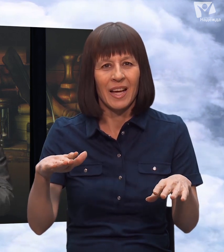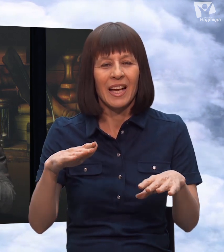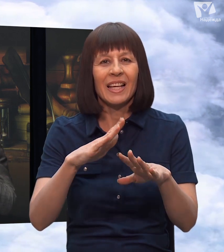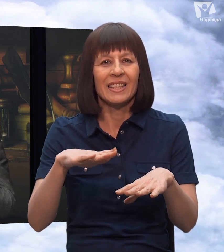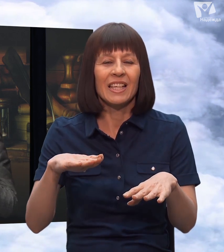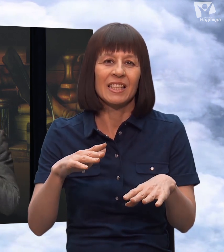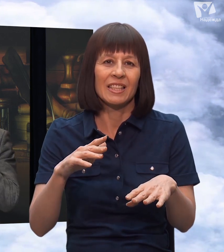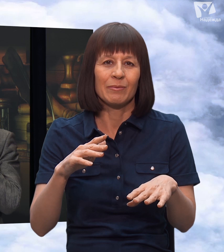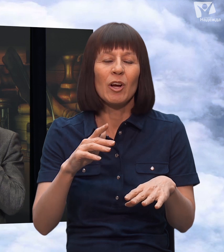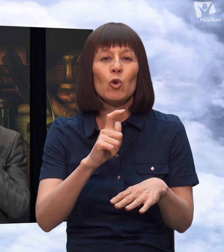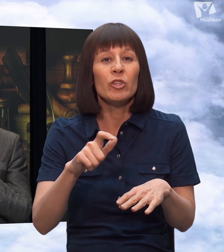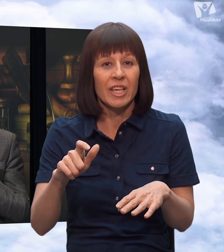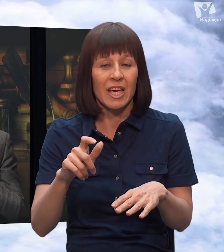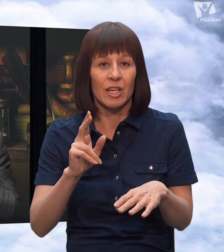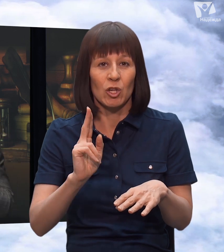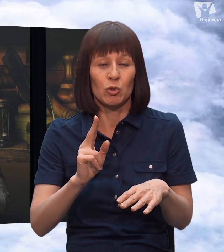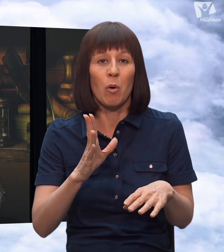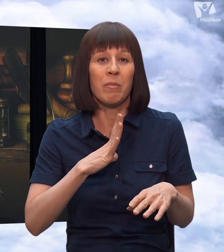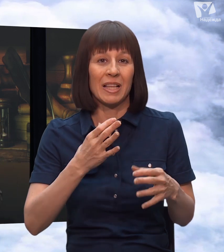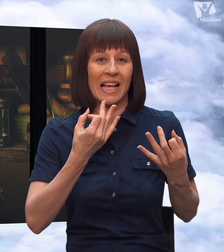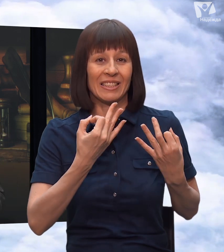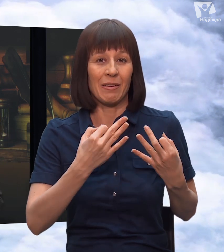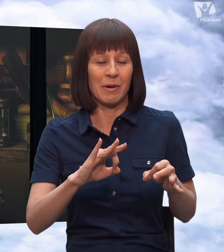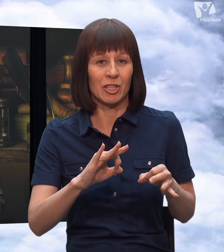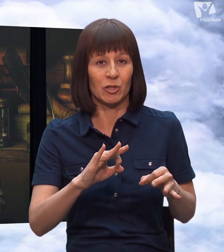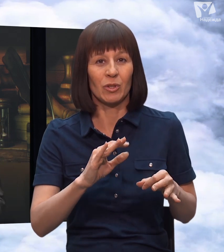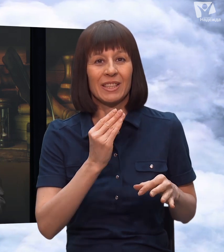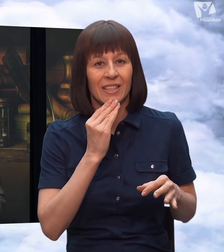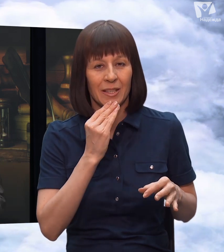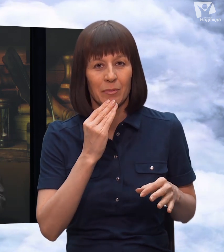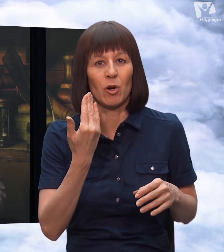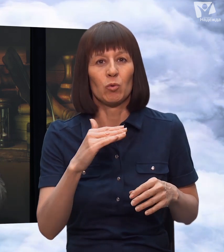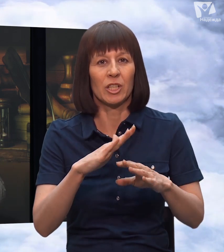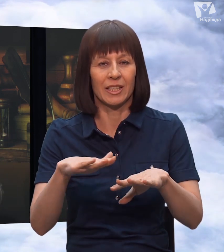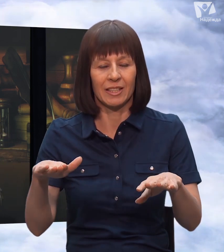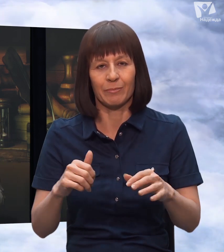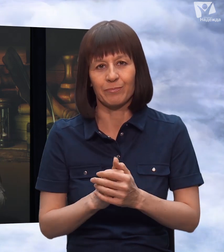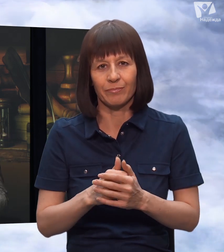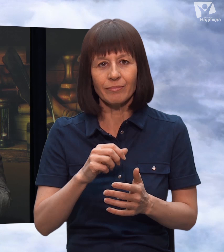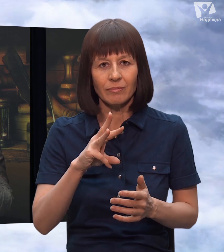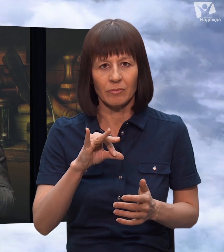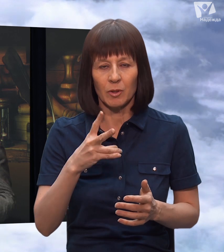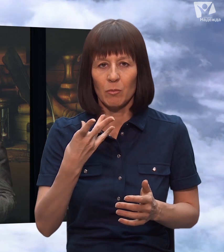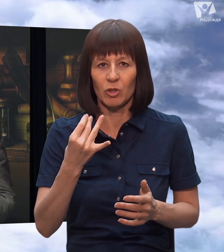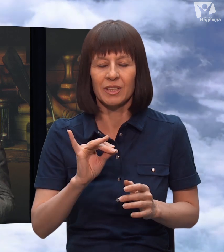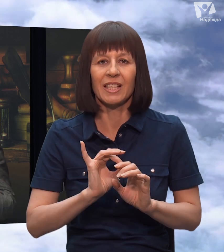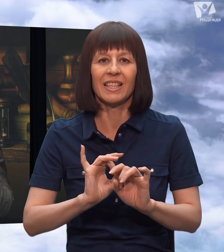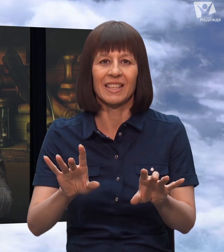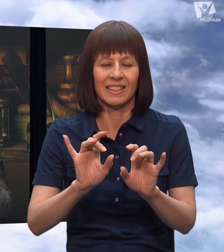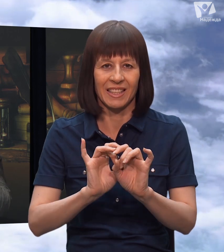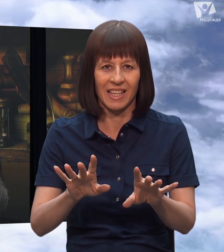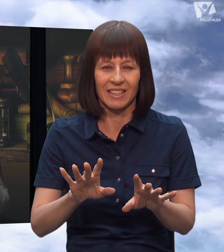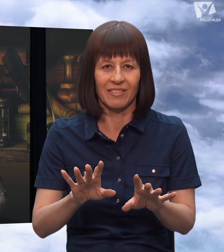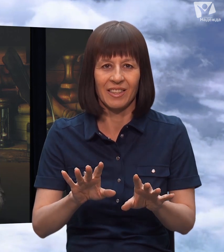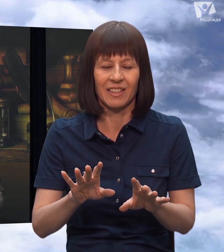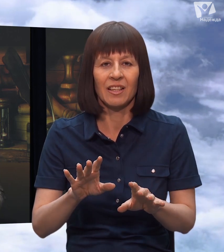интересно что уже для них для этих людей для этого поколения то что записано в книге второзаконие это уже